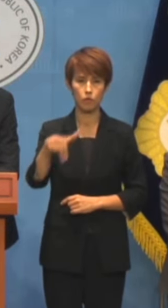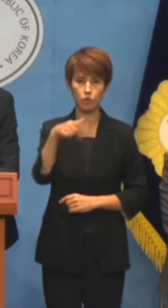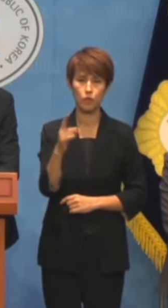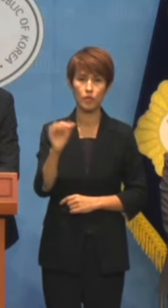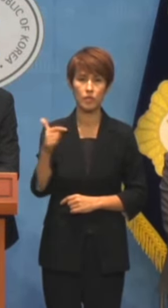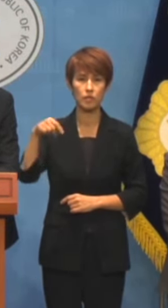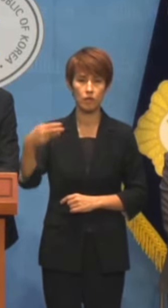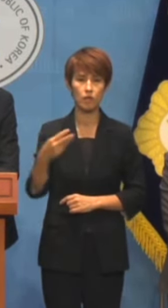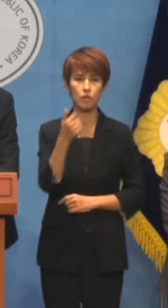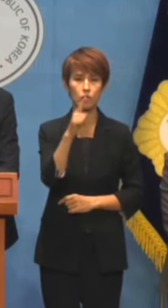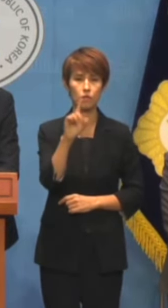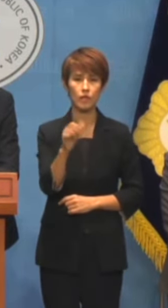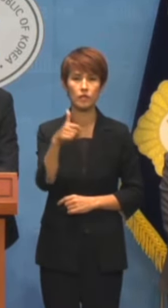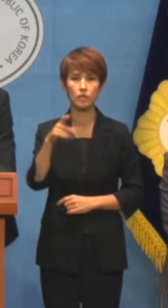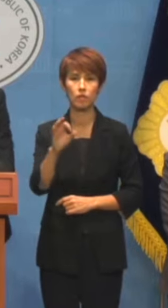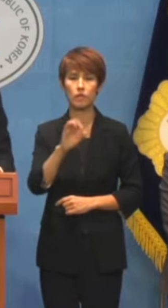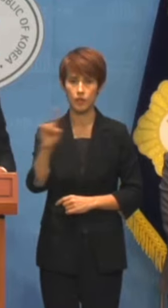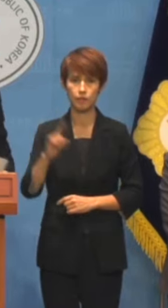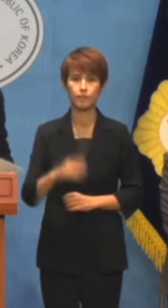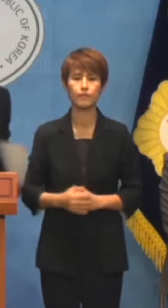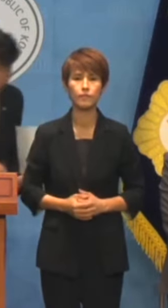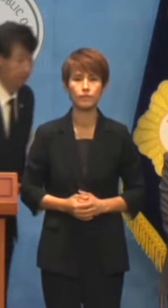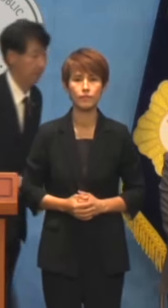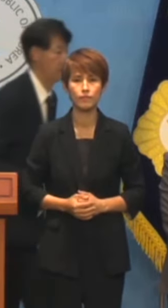한민수, 황정아, 이혜민